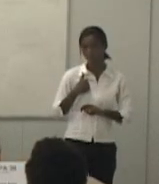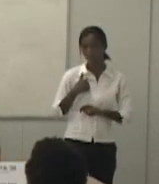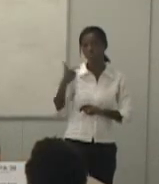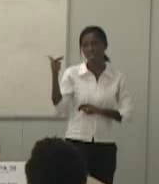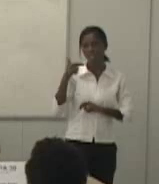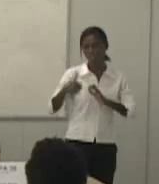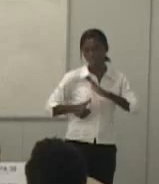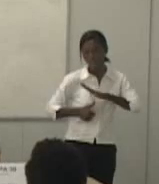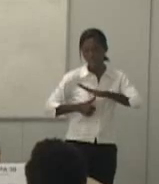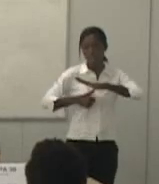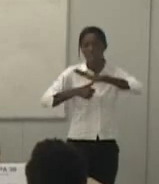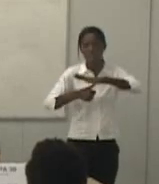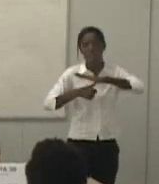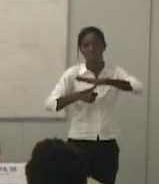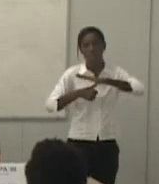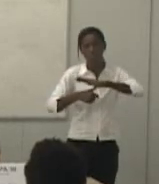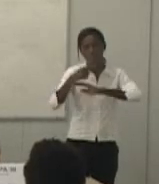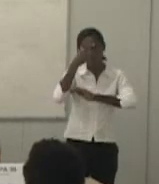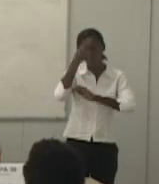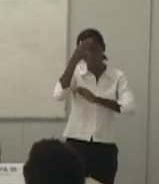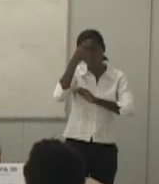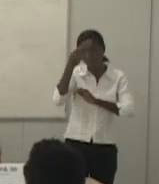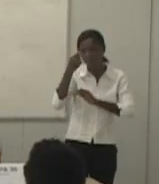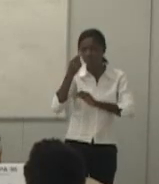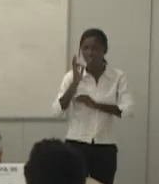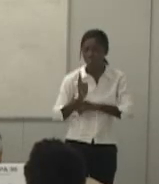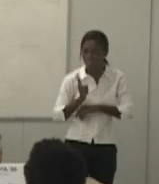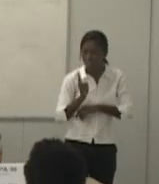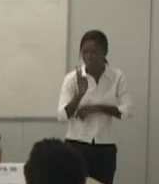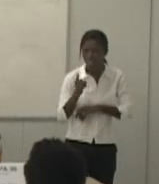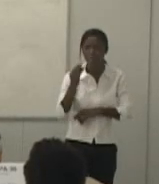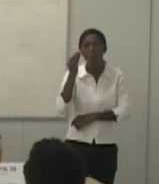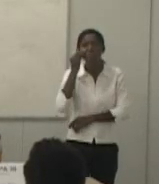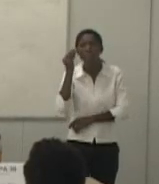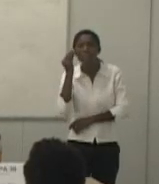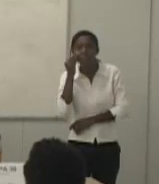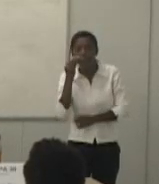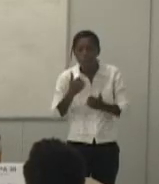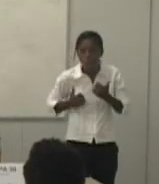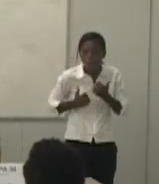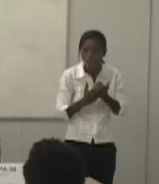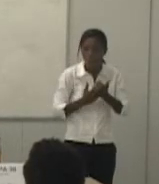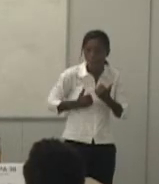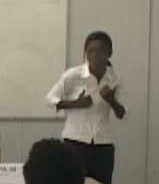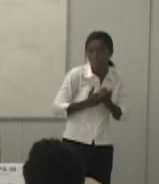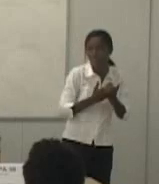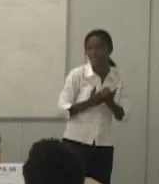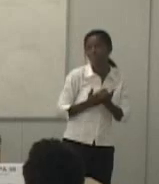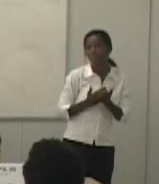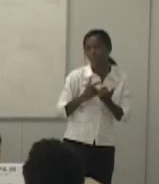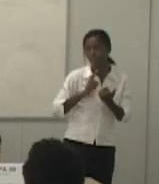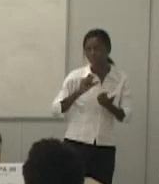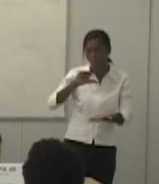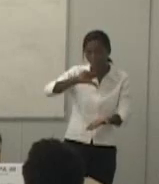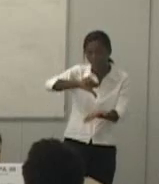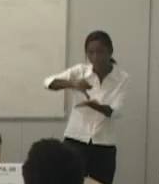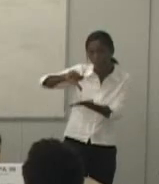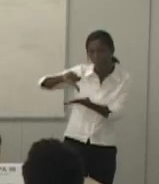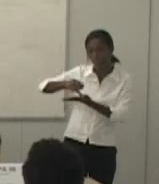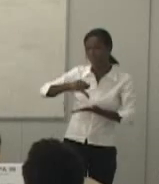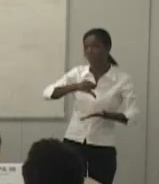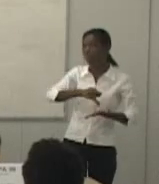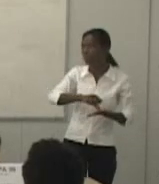graduação sempre tentou apoiar a instalação do Polo naquilo que era de sua competência